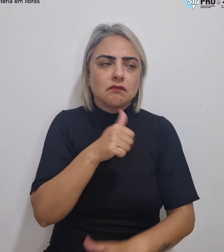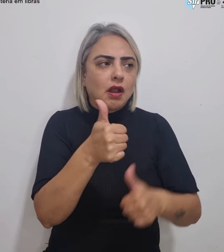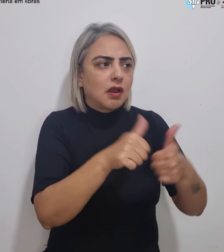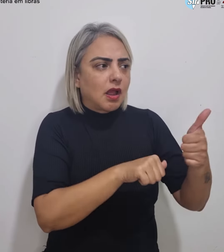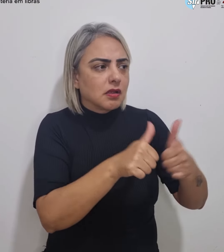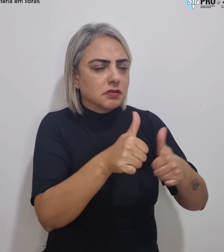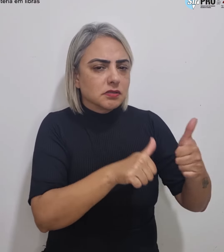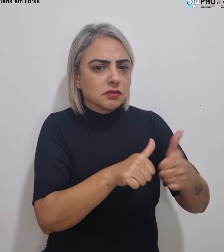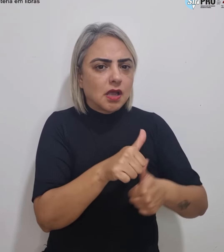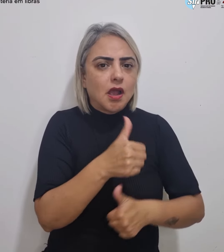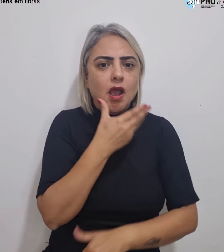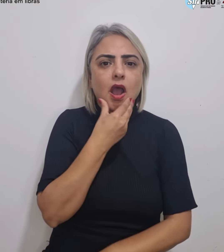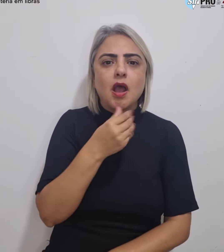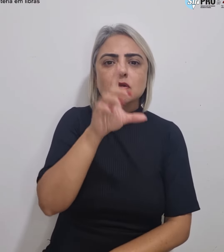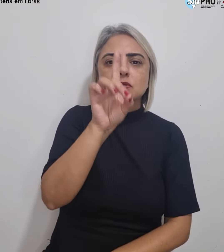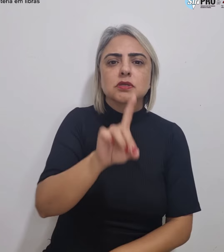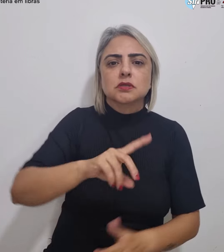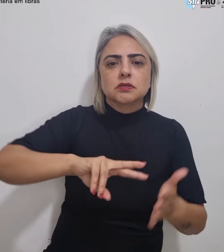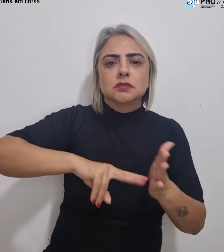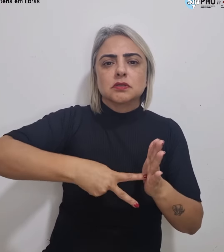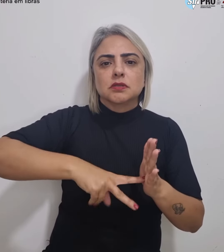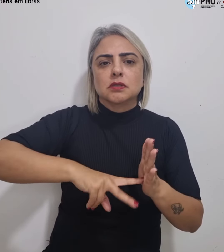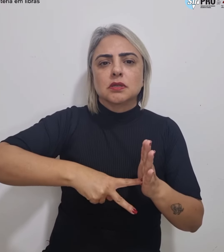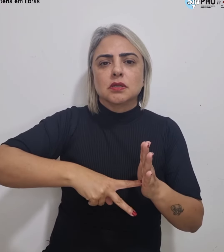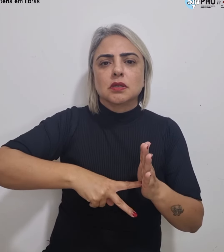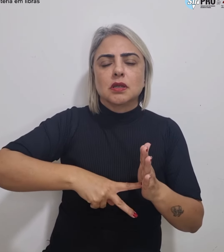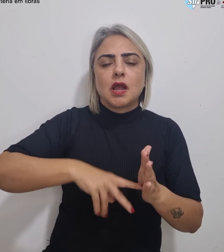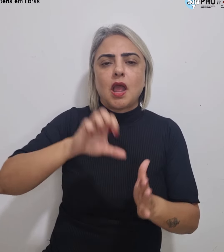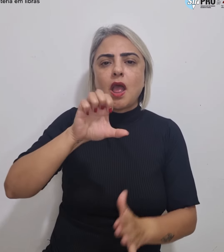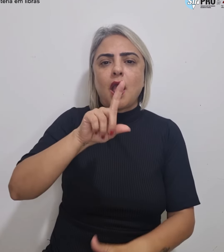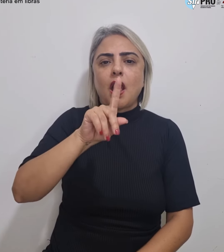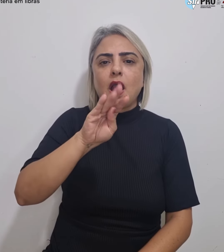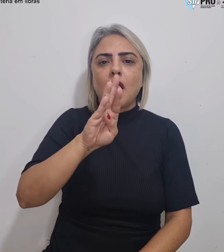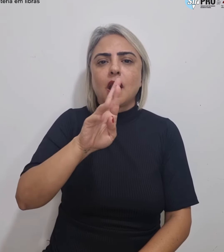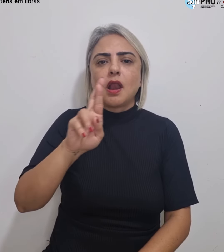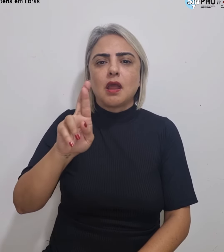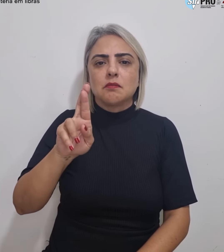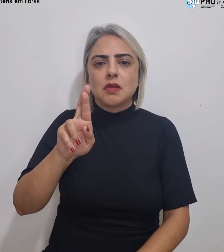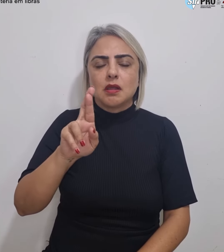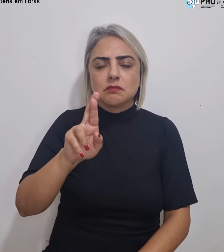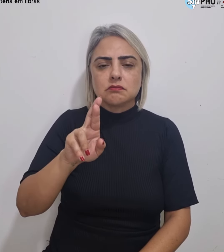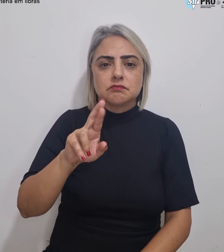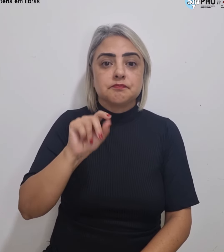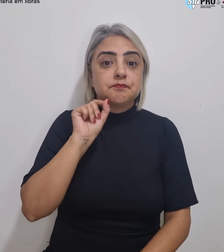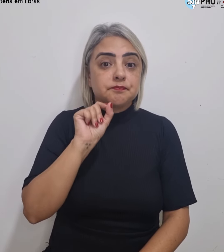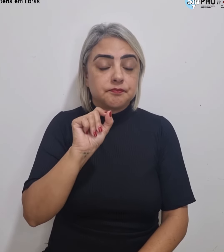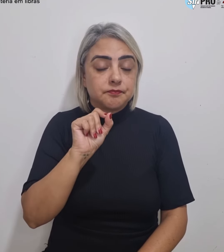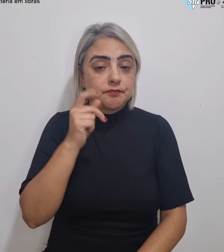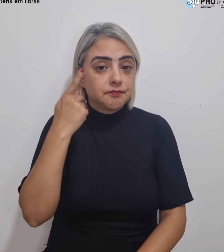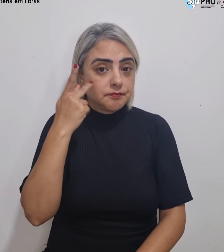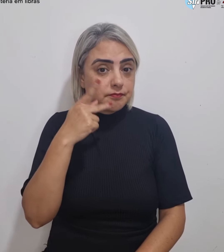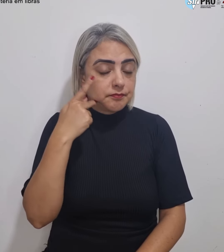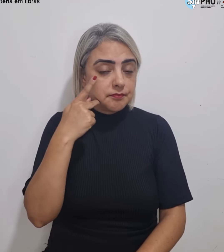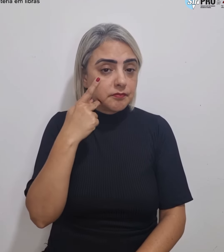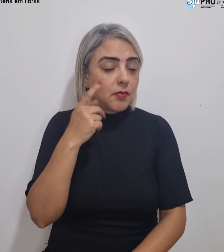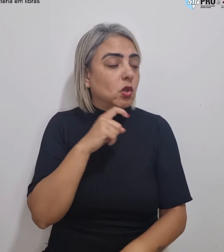é do diretor do SimproDF, Kleber Soares. Parlamentares colocam em dúvida o que